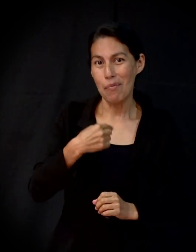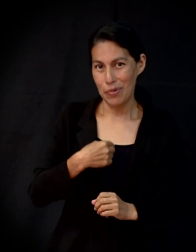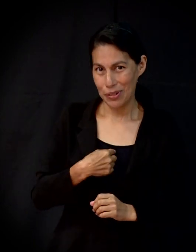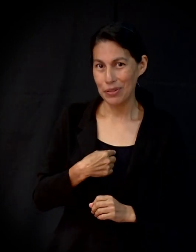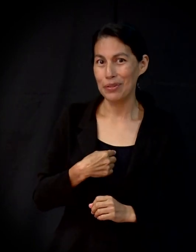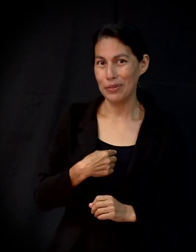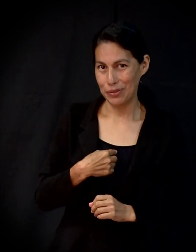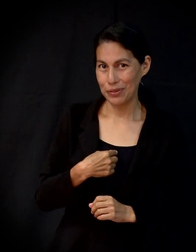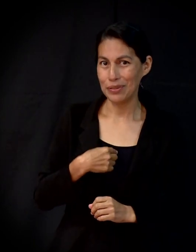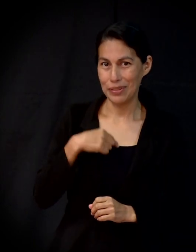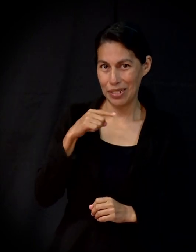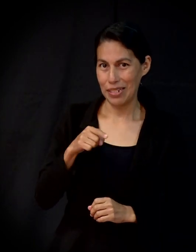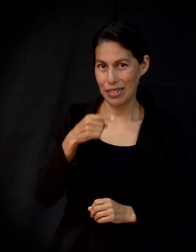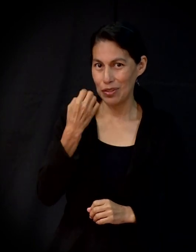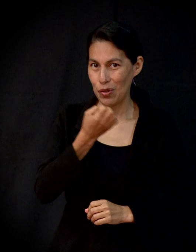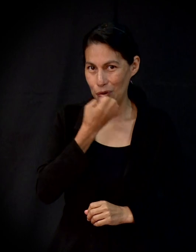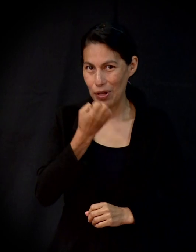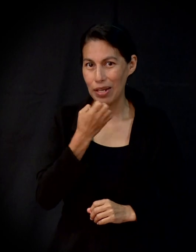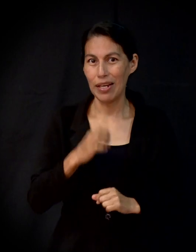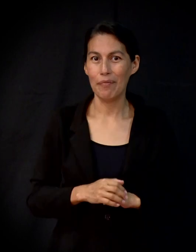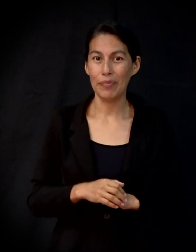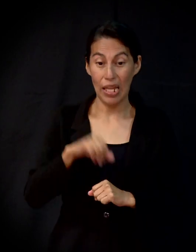pero también